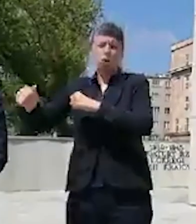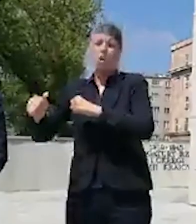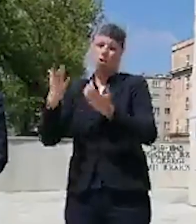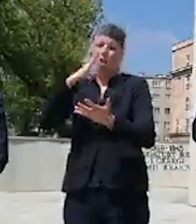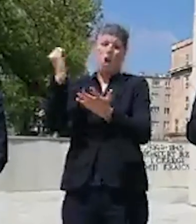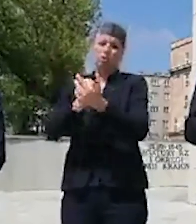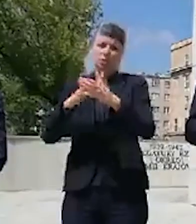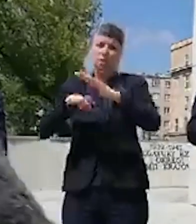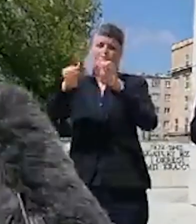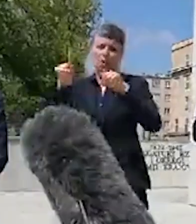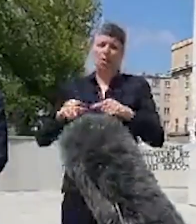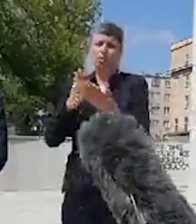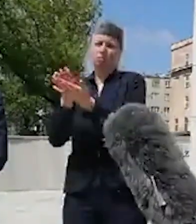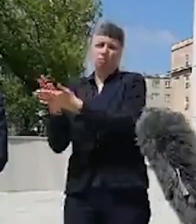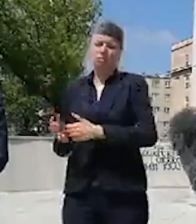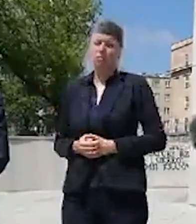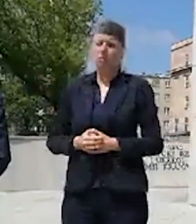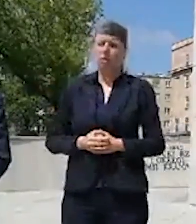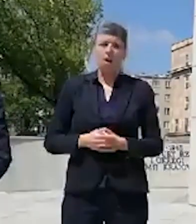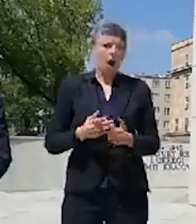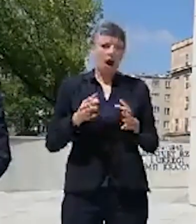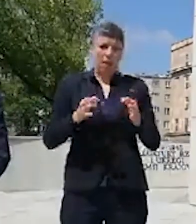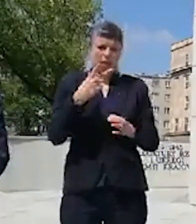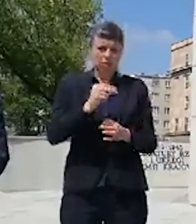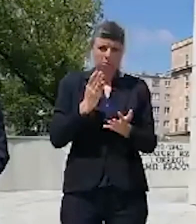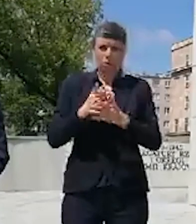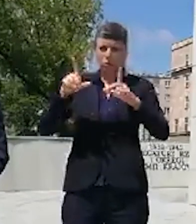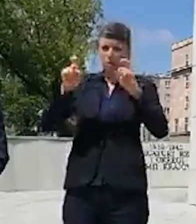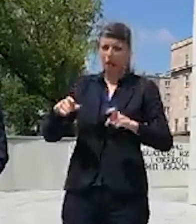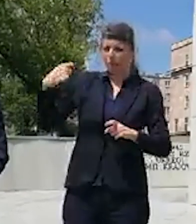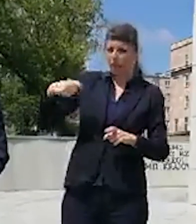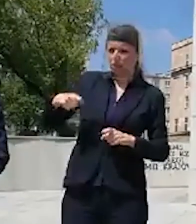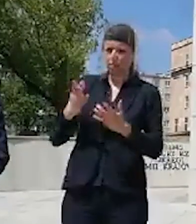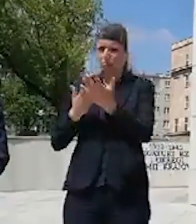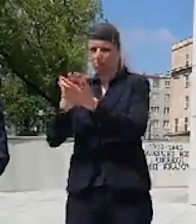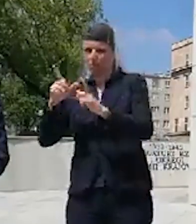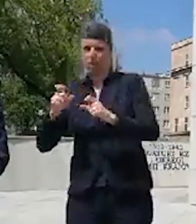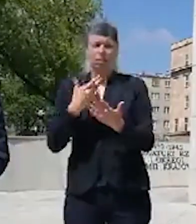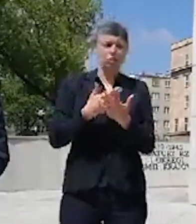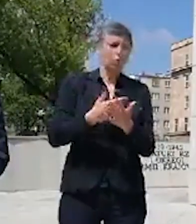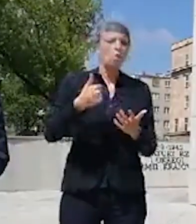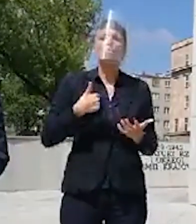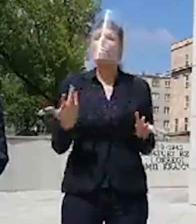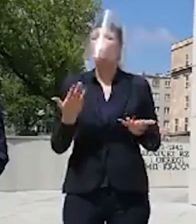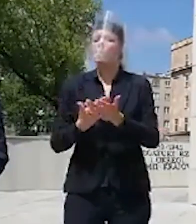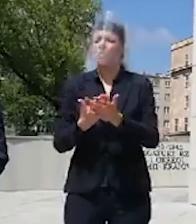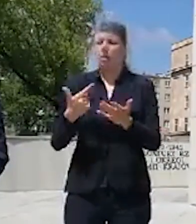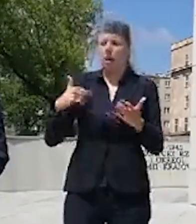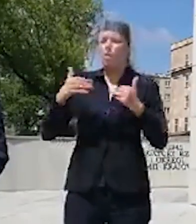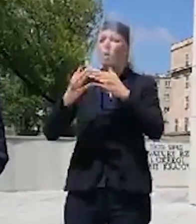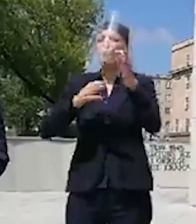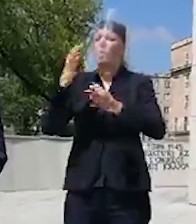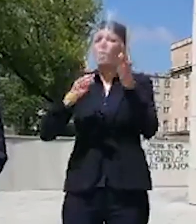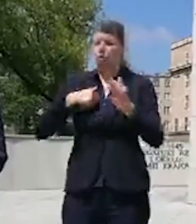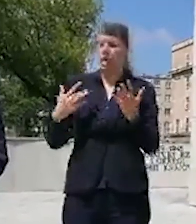Z chwilą objęcia urzędu, tak. Dlatego, że uważam, że to jest budowanie właśnie odpowiedzialnych standardów polityki. Ja w tej chwili opowiadałbym o tym, co zarobiłem w swoim